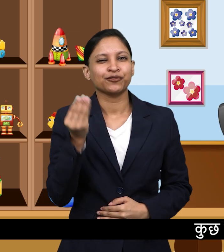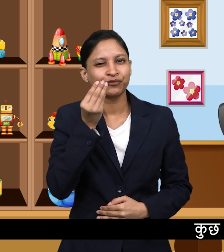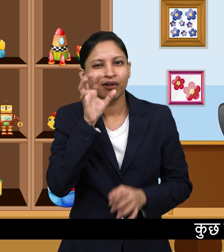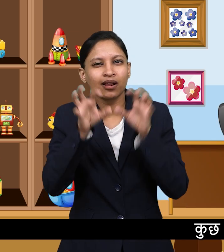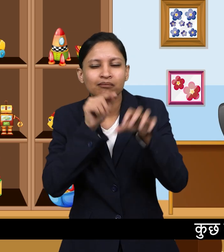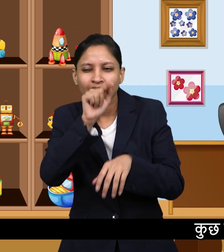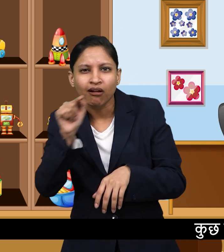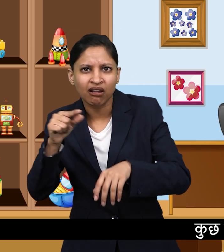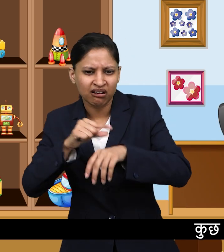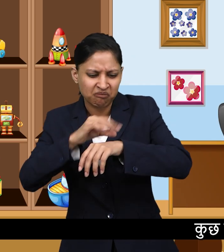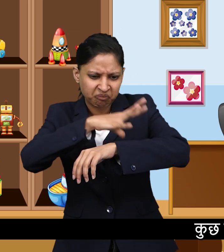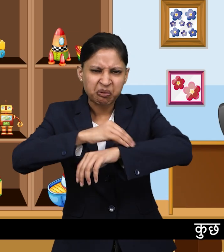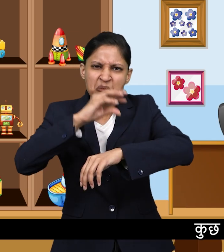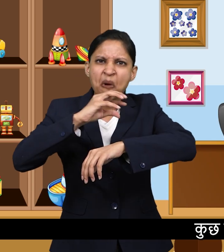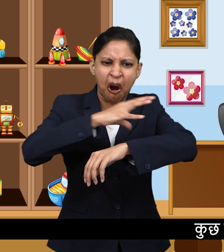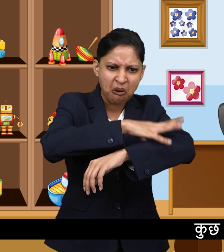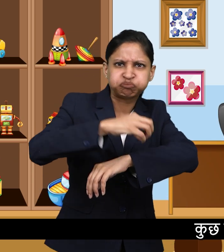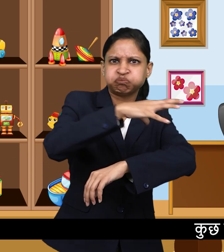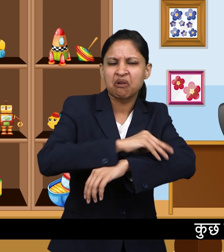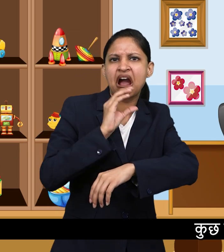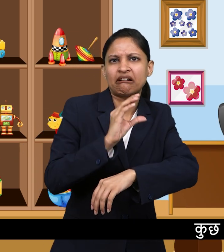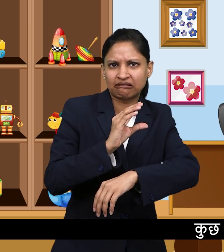कुछ जानवरों में मोटी फर होती है।